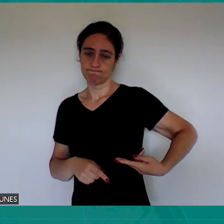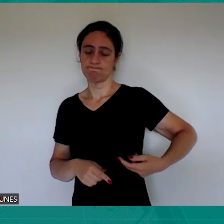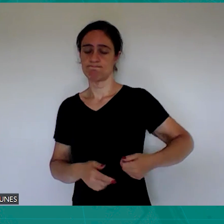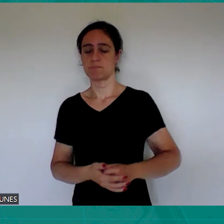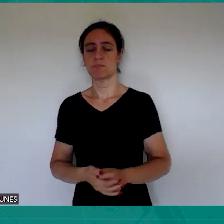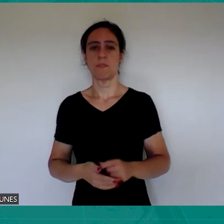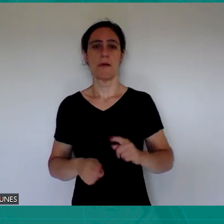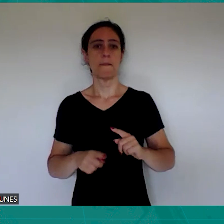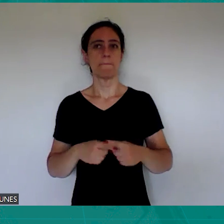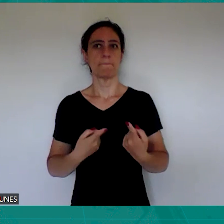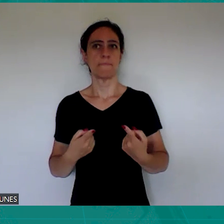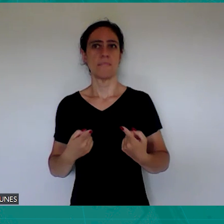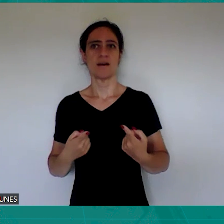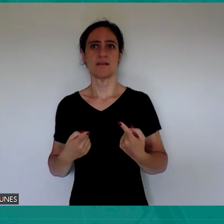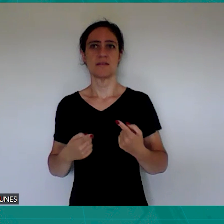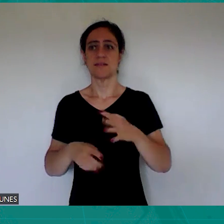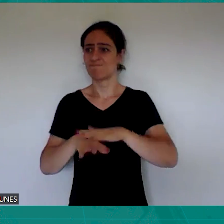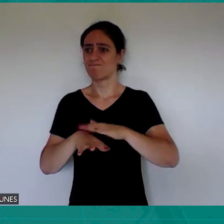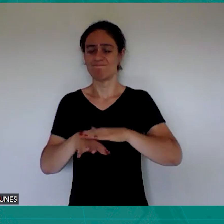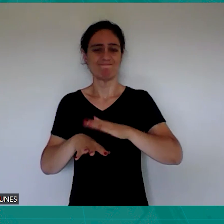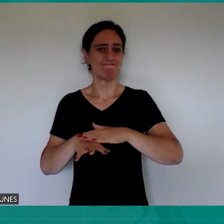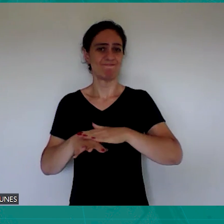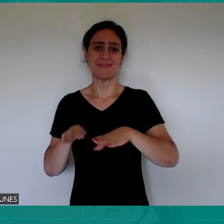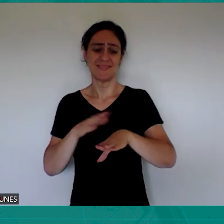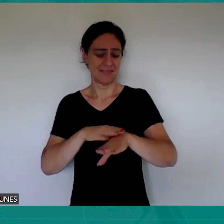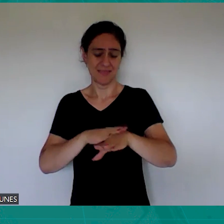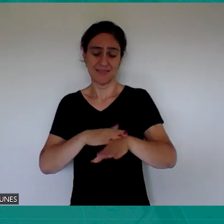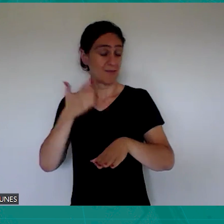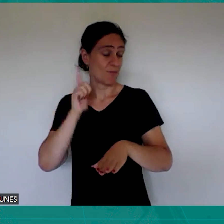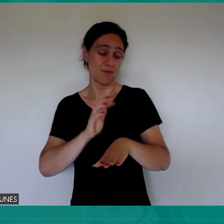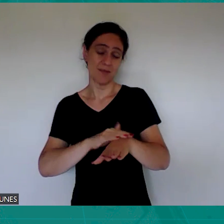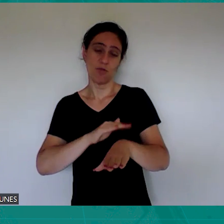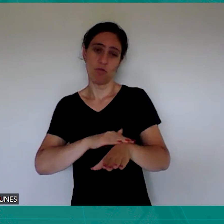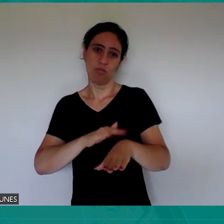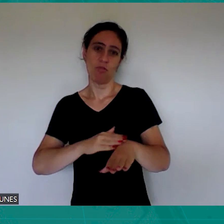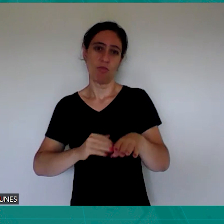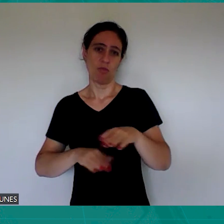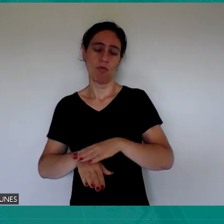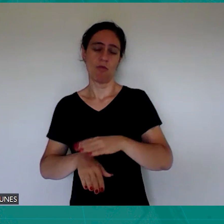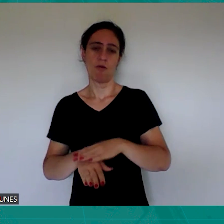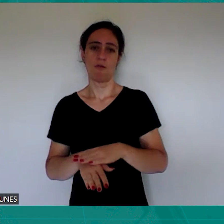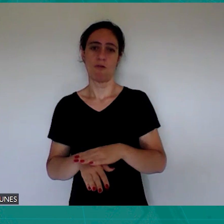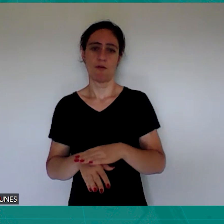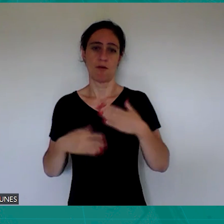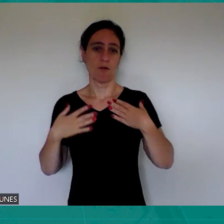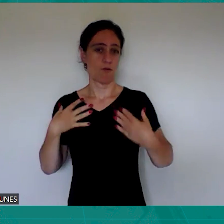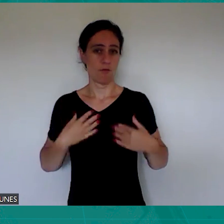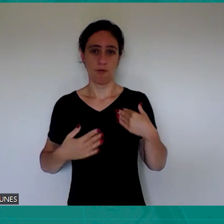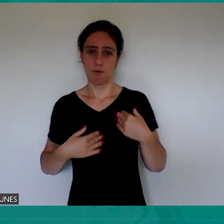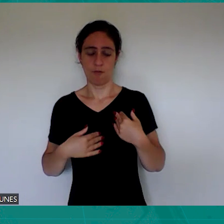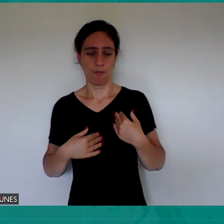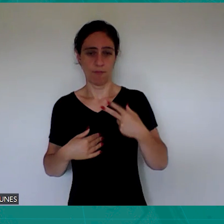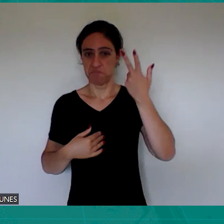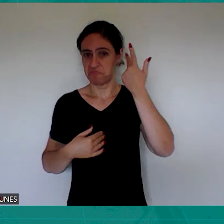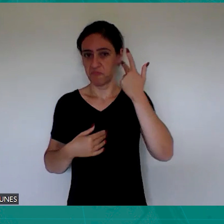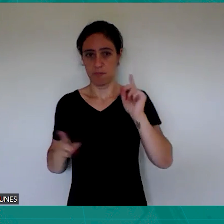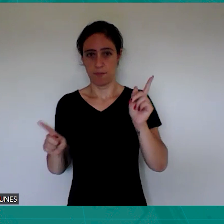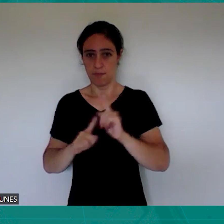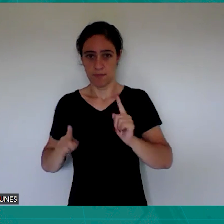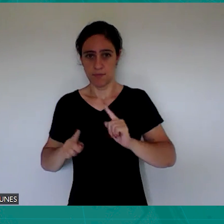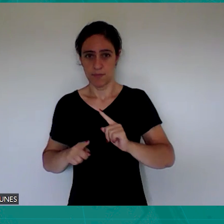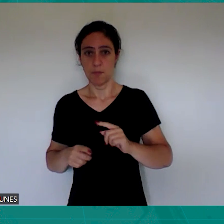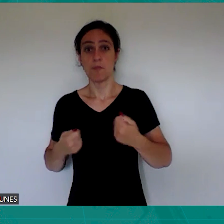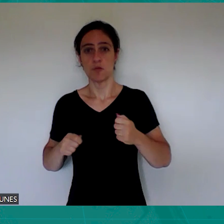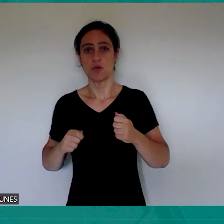tempo não é material, não é matéria, não é físico. O corpo não era físico, podia aparecer,